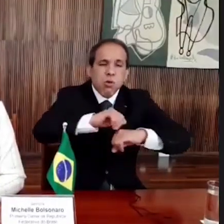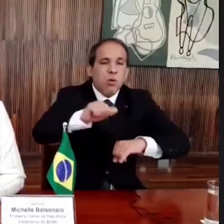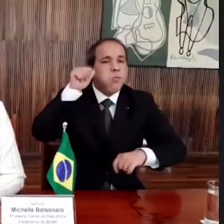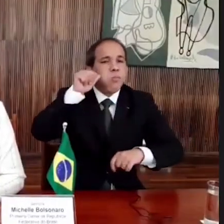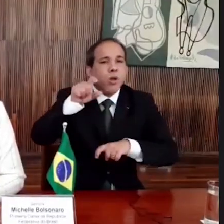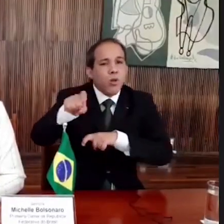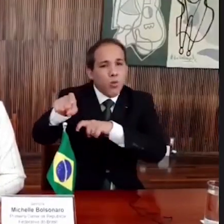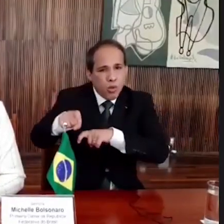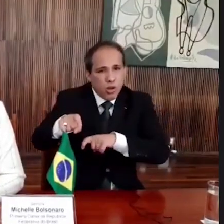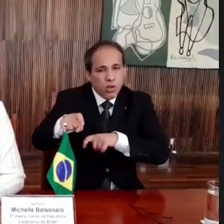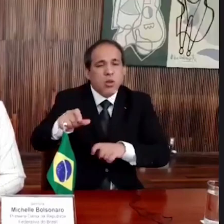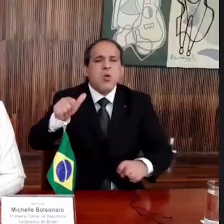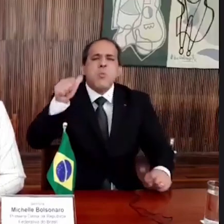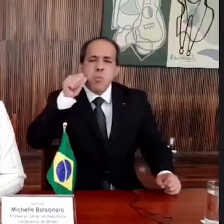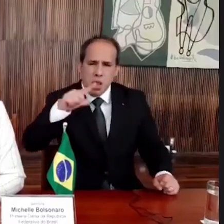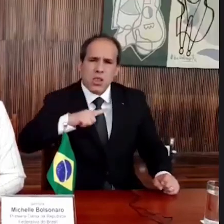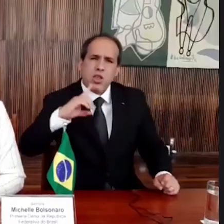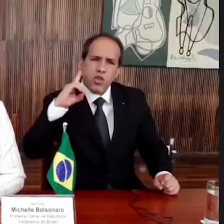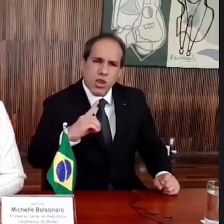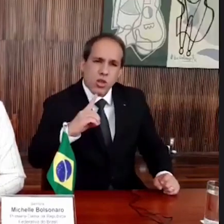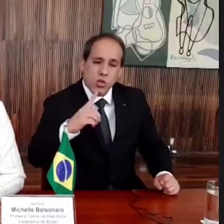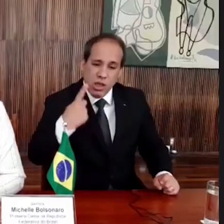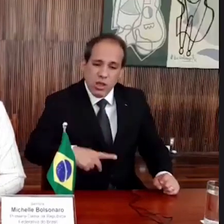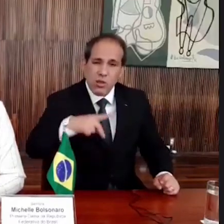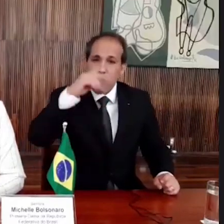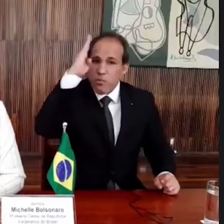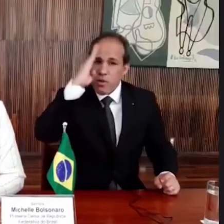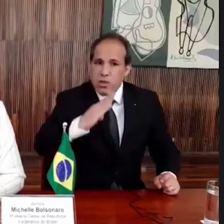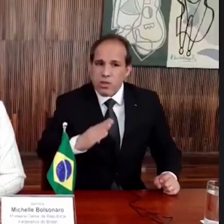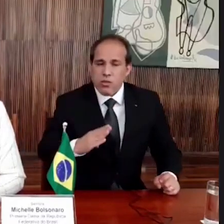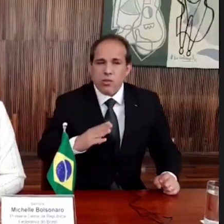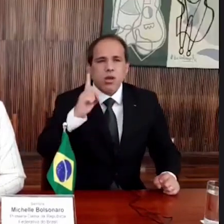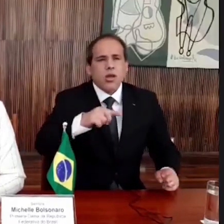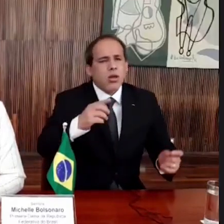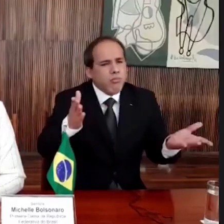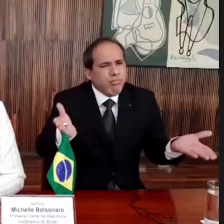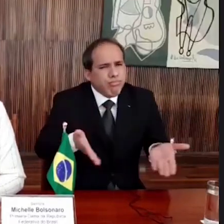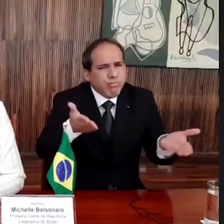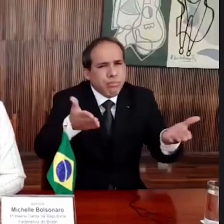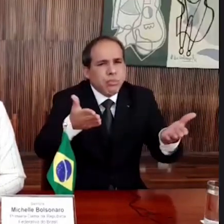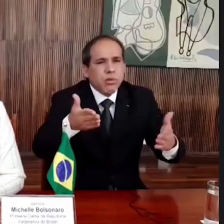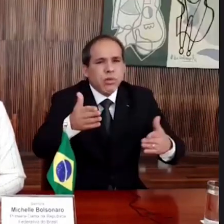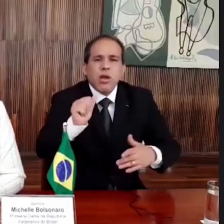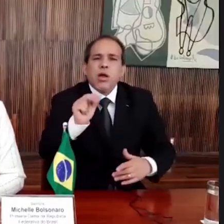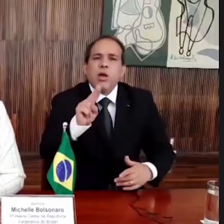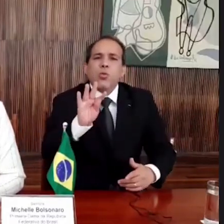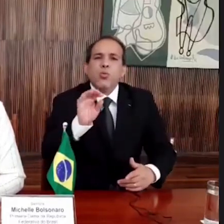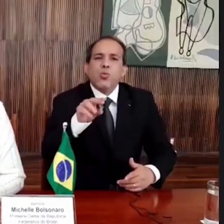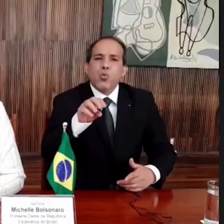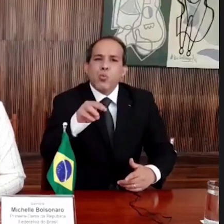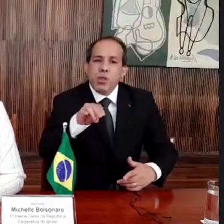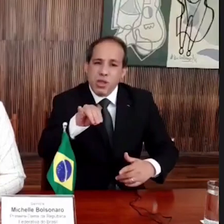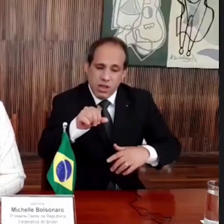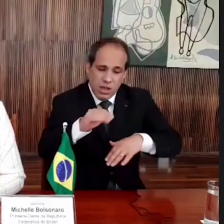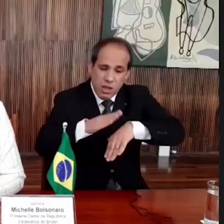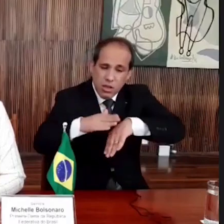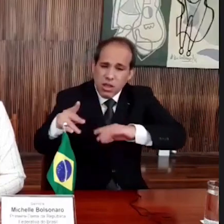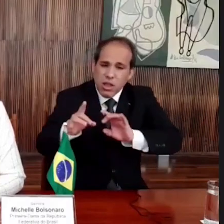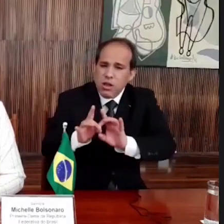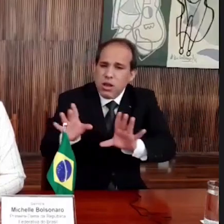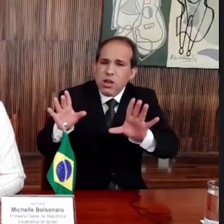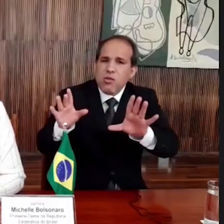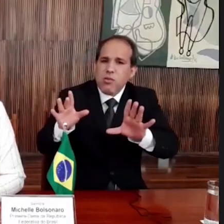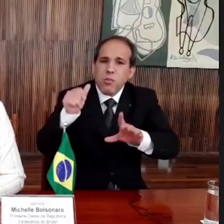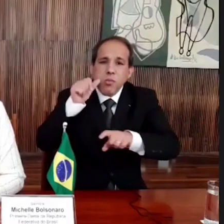mulheres rurais, Mulheres com Direitos no Brasil, é promover a autonomia das mulheres rurais. E